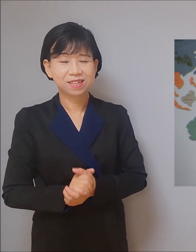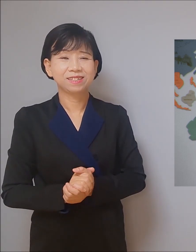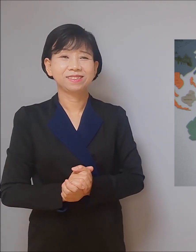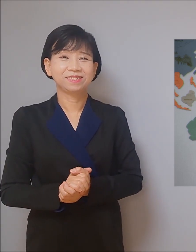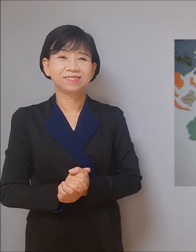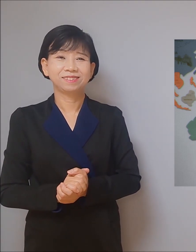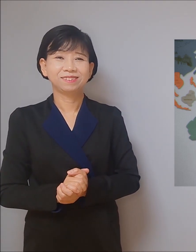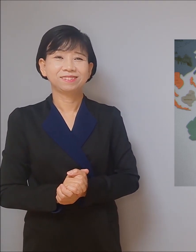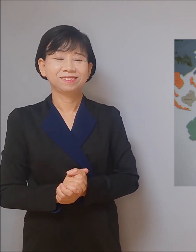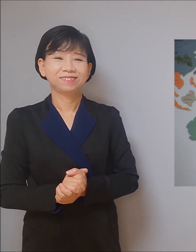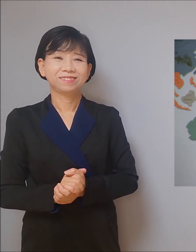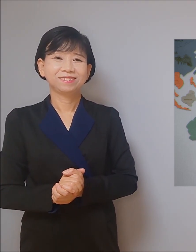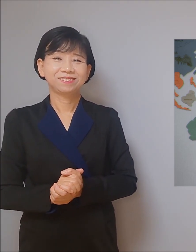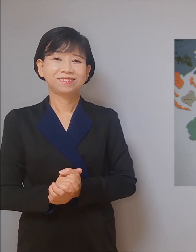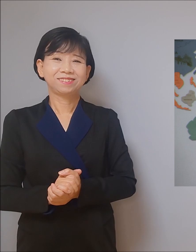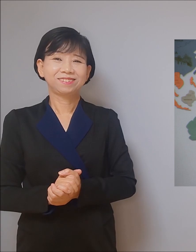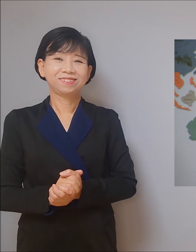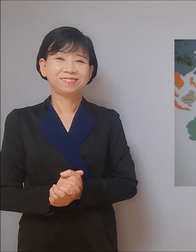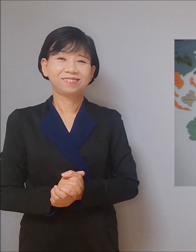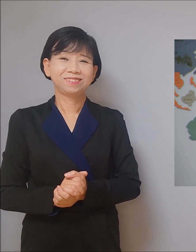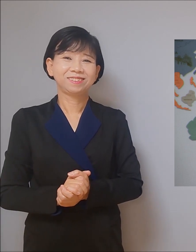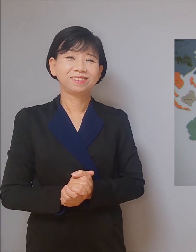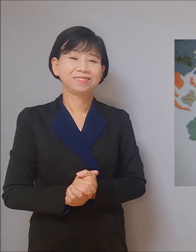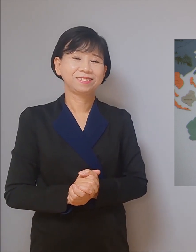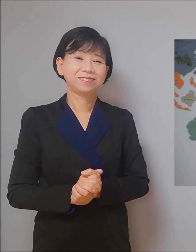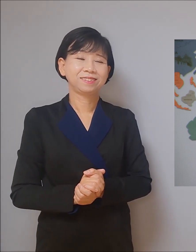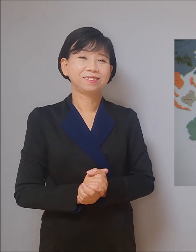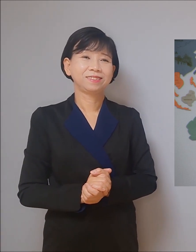아멘. 네.